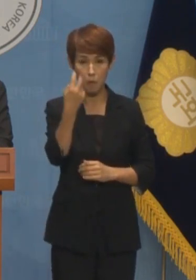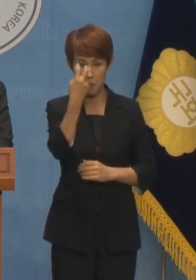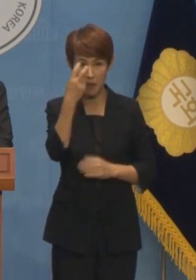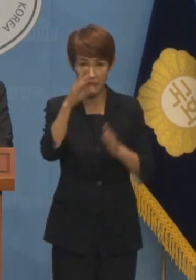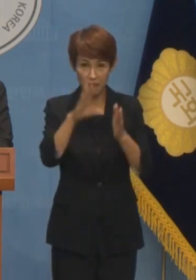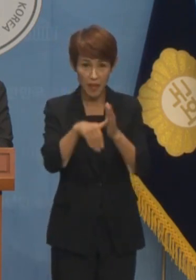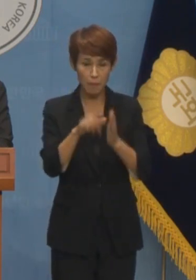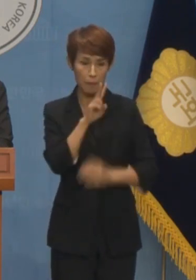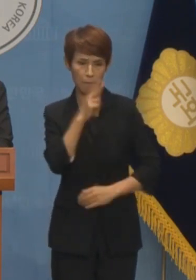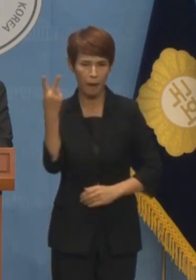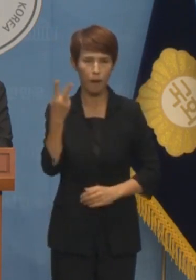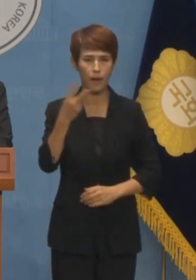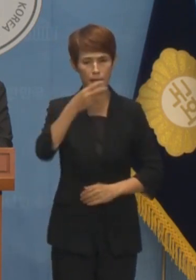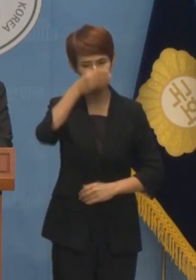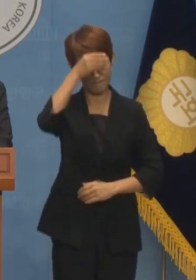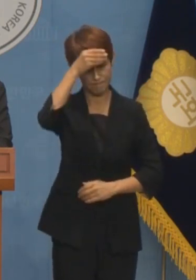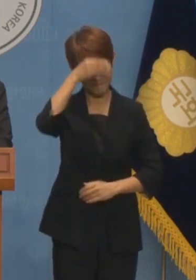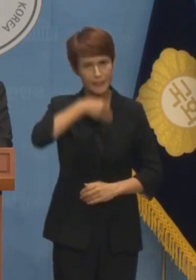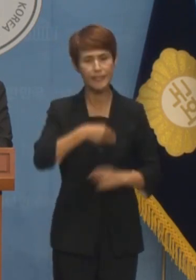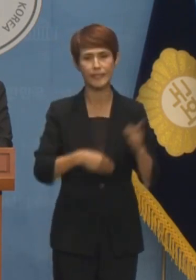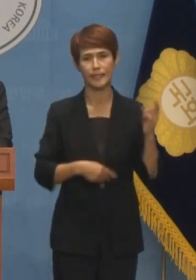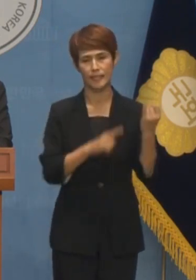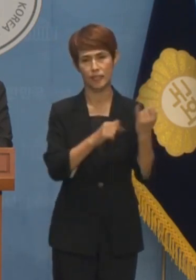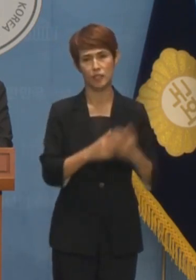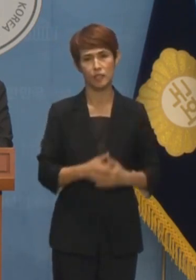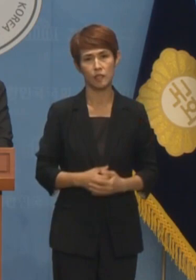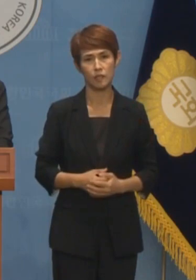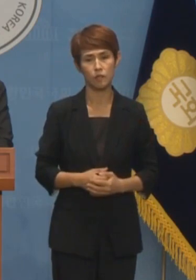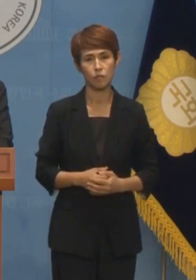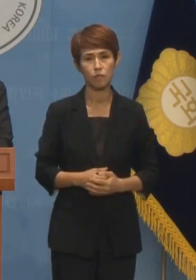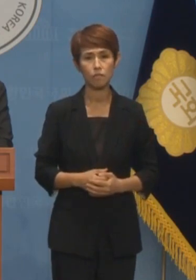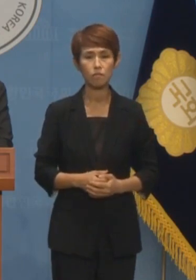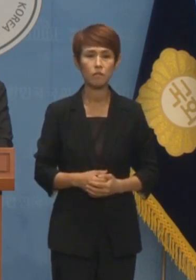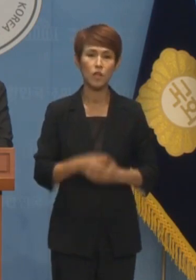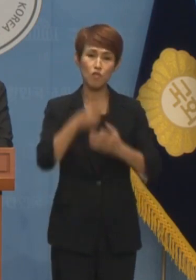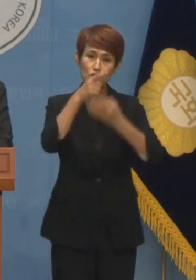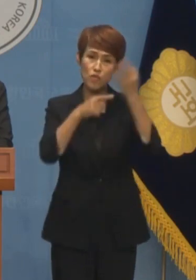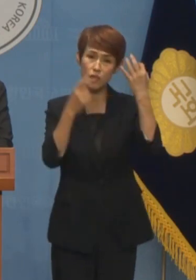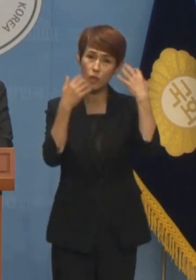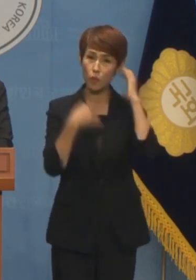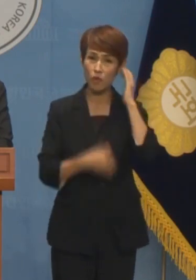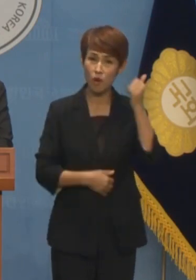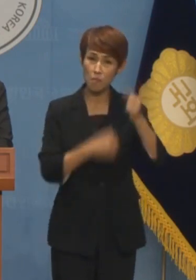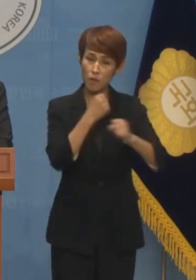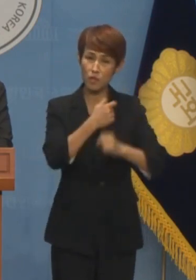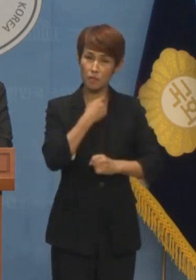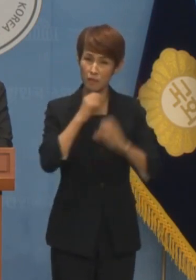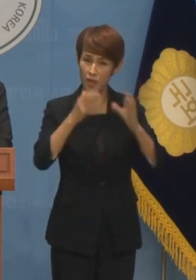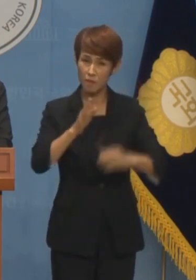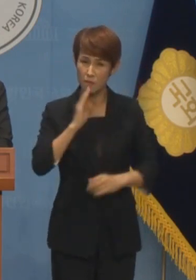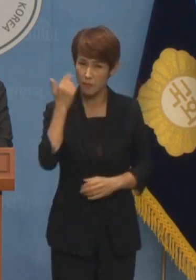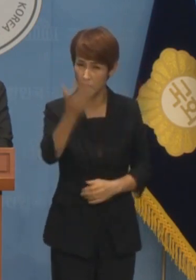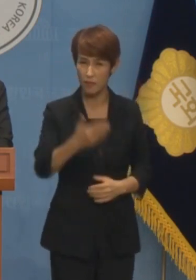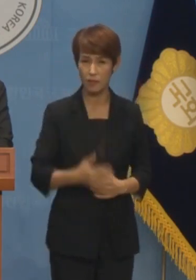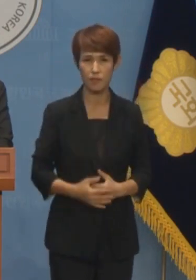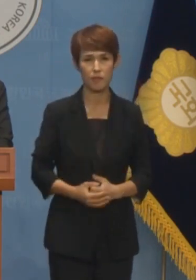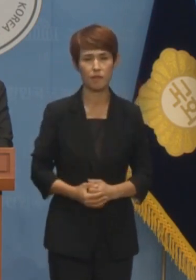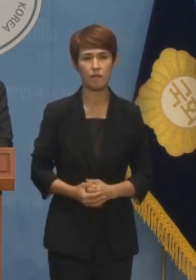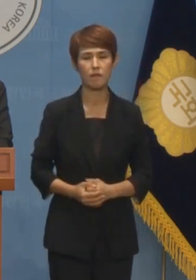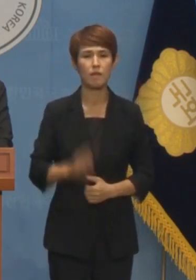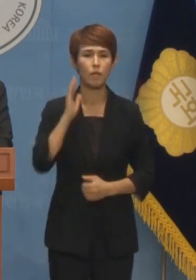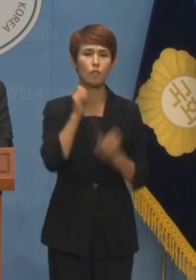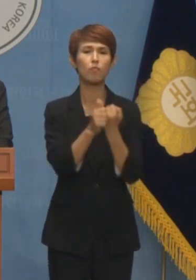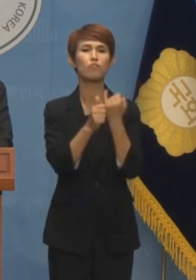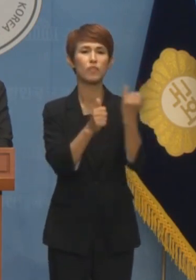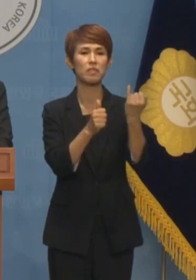입을 다물 수가 없습니다. 이게 윤 대통령이 만들겠다던 나라입니까? 김건희